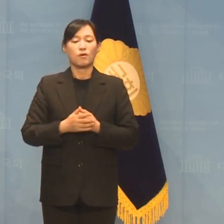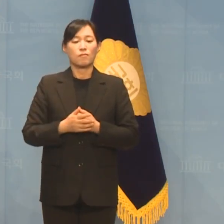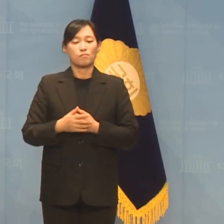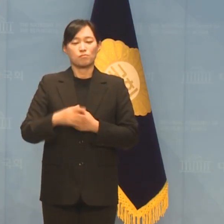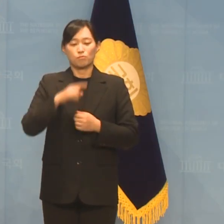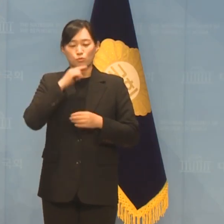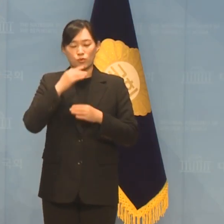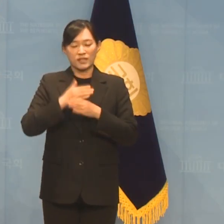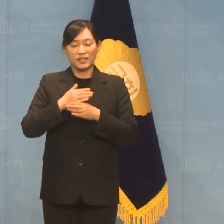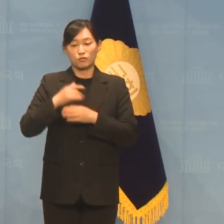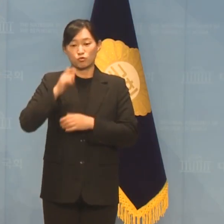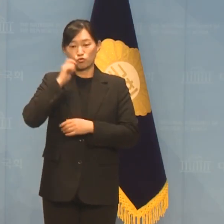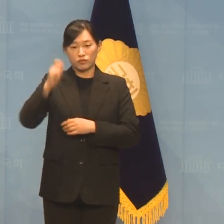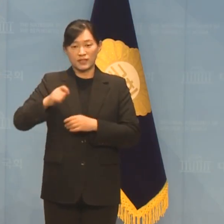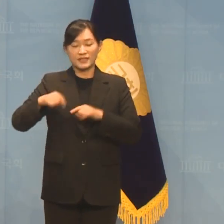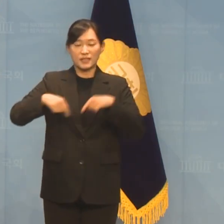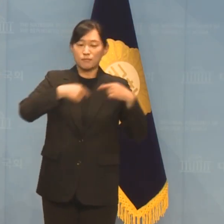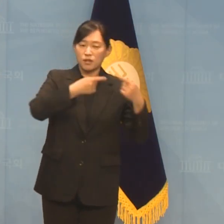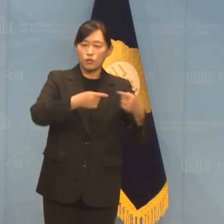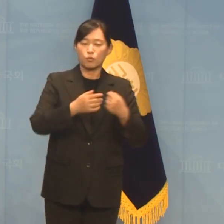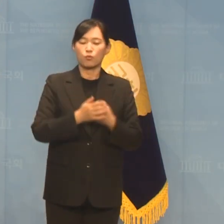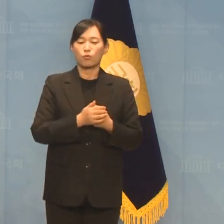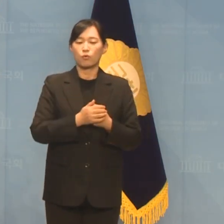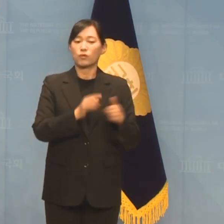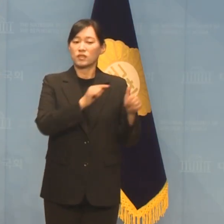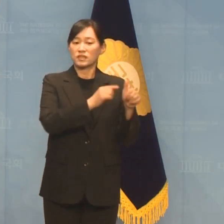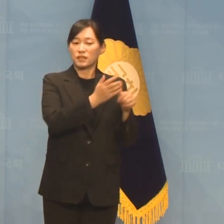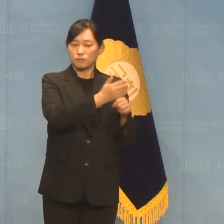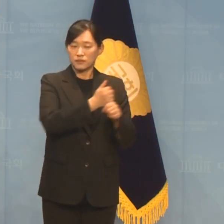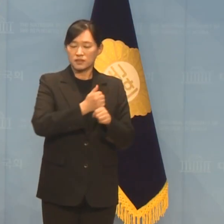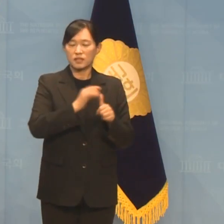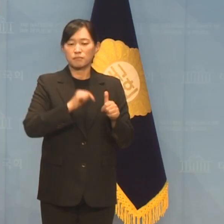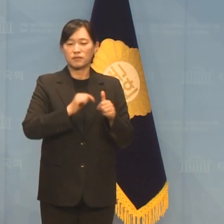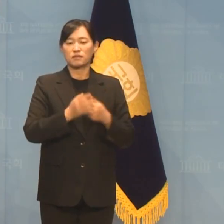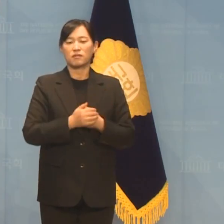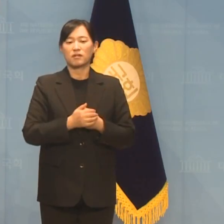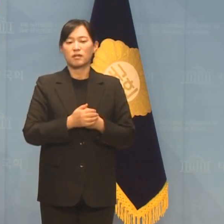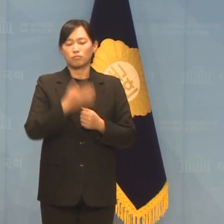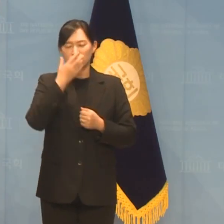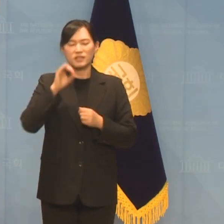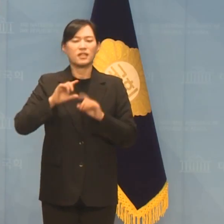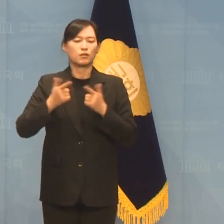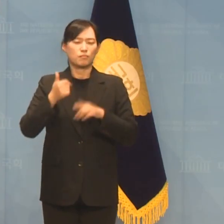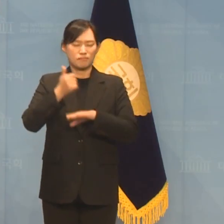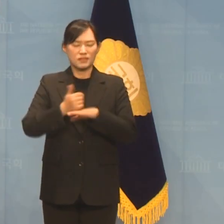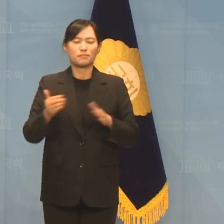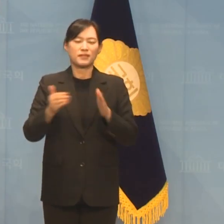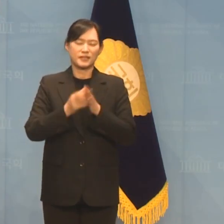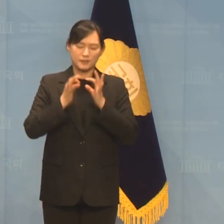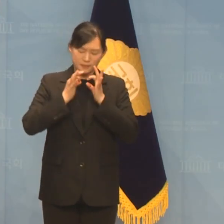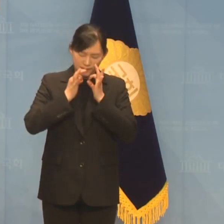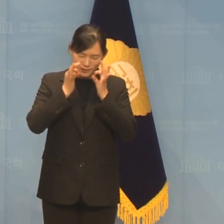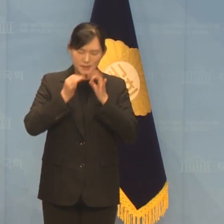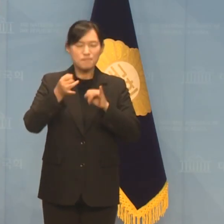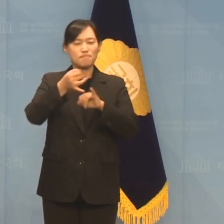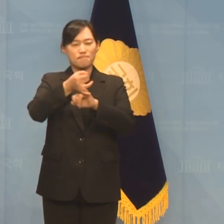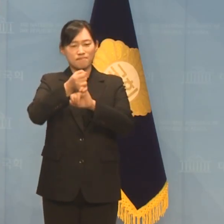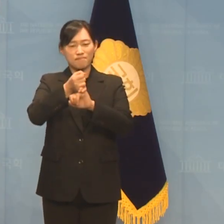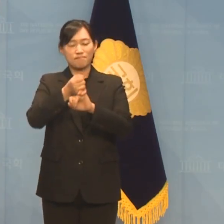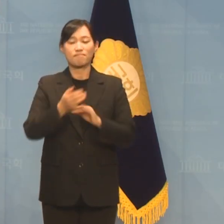우크라이나 참전과 북한군 포로 송환 문제가 경시되지 않도록 끝까지 최선을